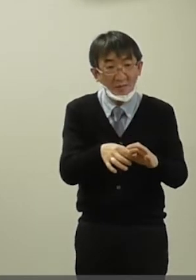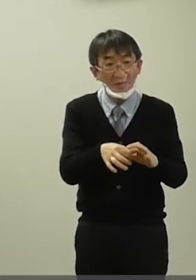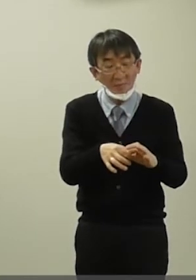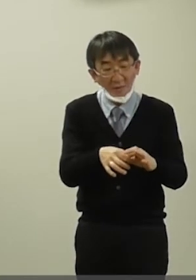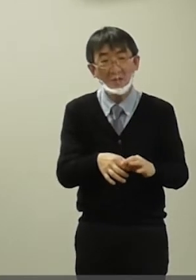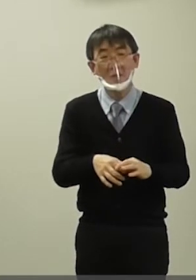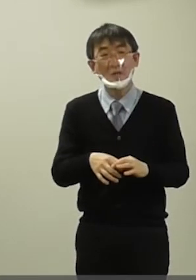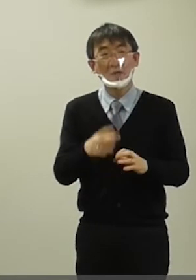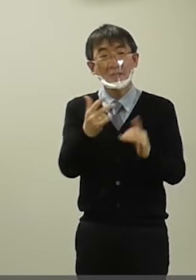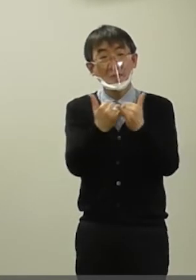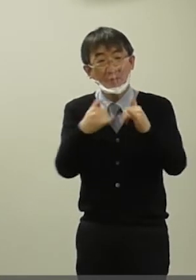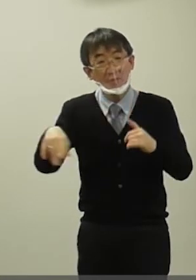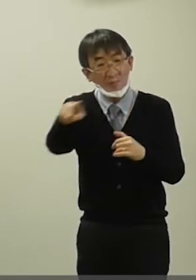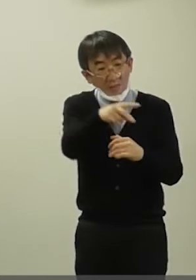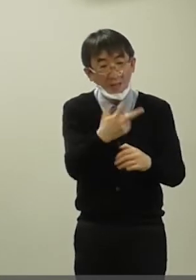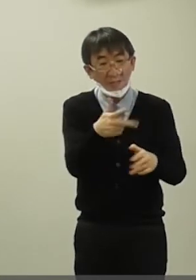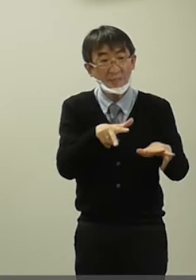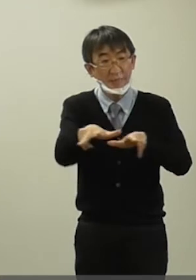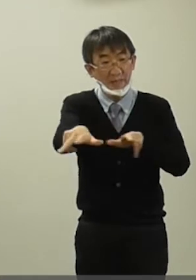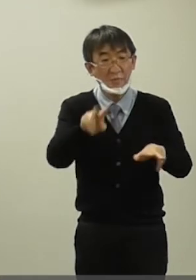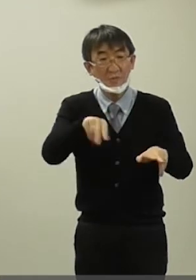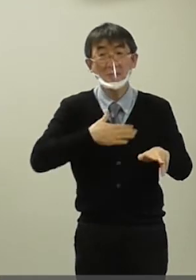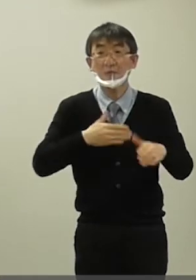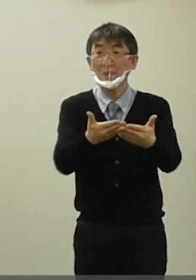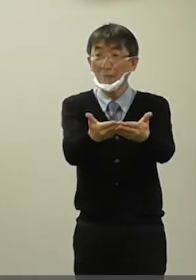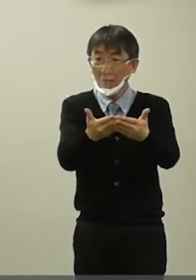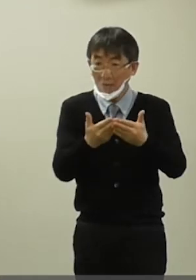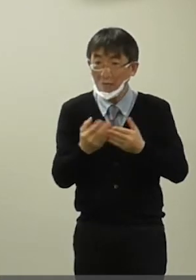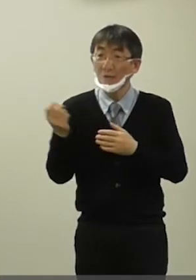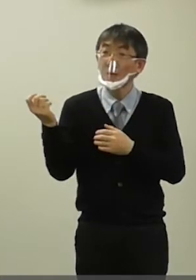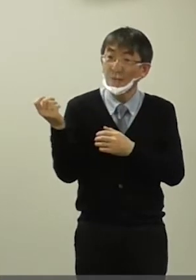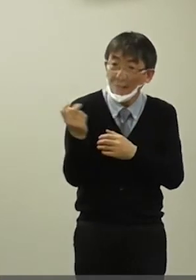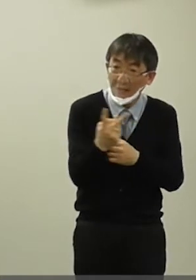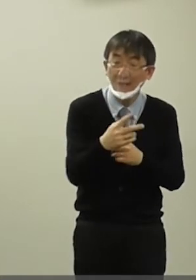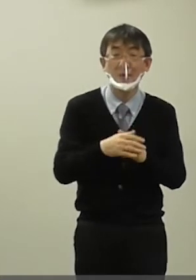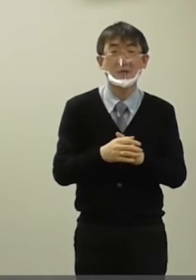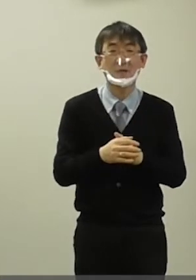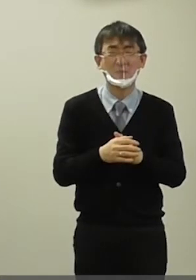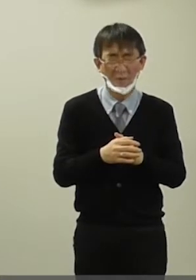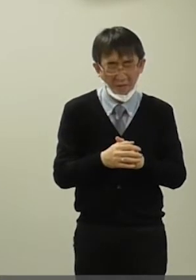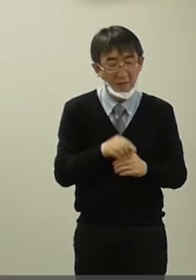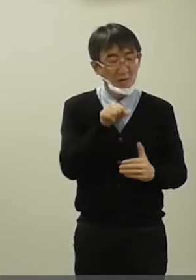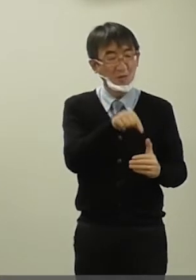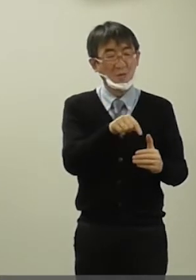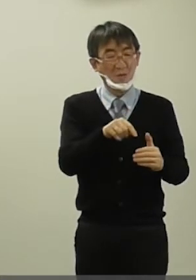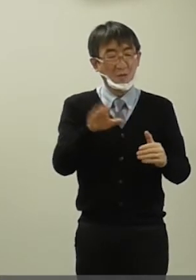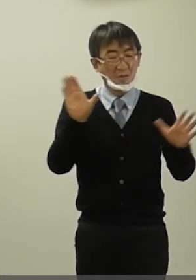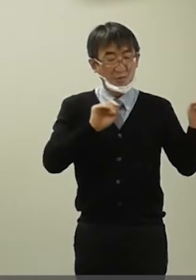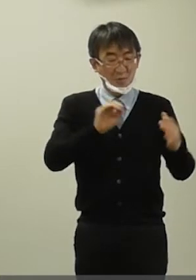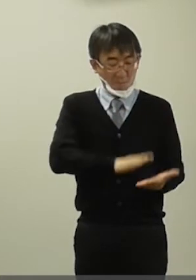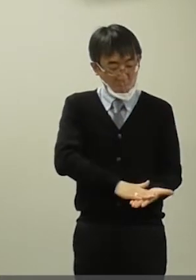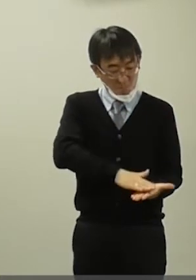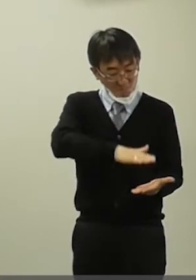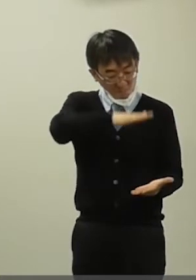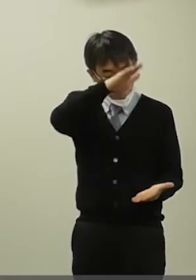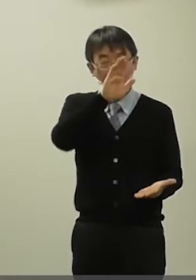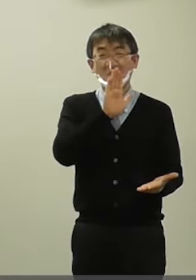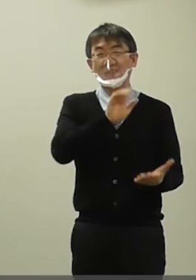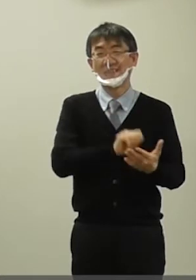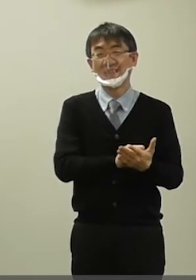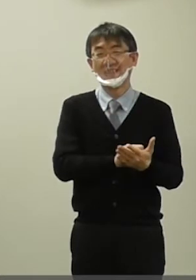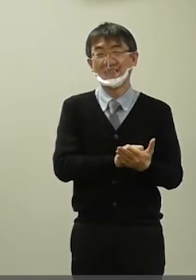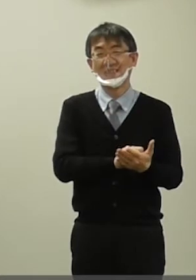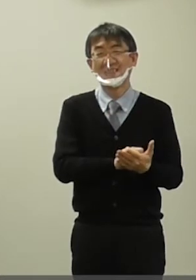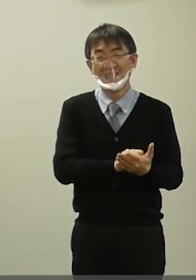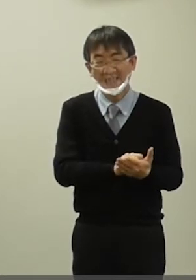2回していただくパでそしてまだまだお客による情報いっぱいなので直接関係ない超思われるので関係ないと思わ